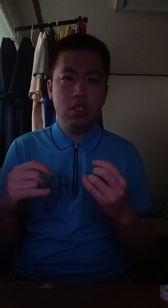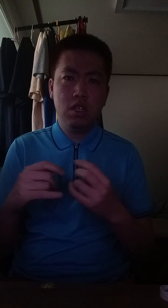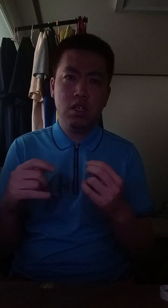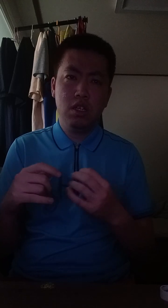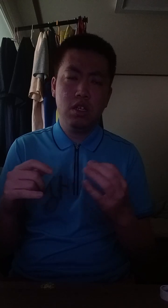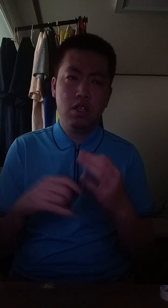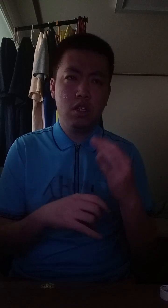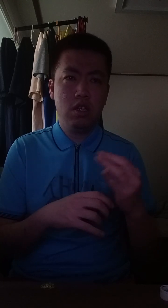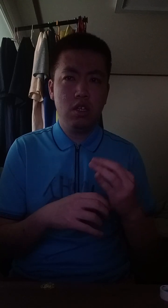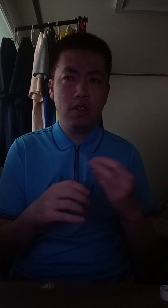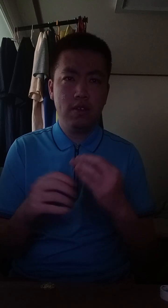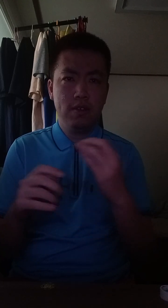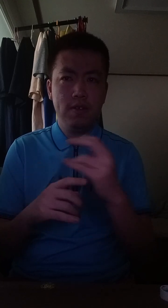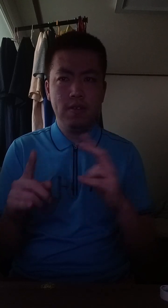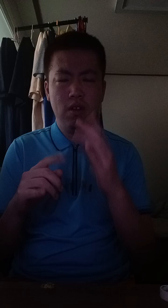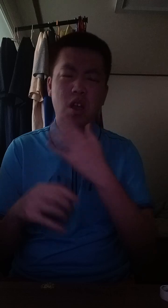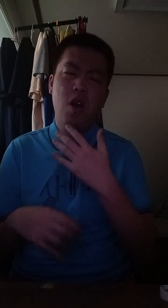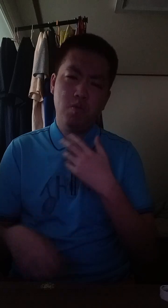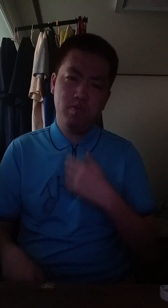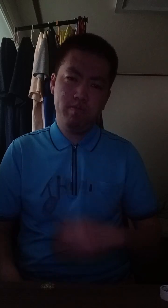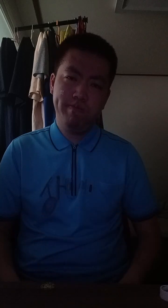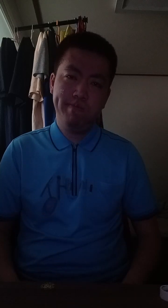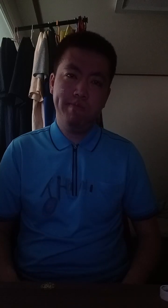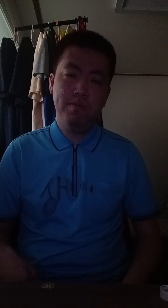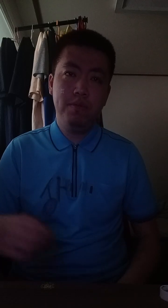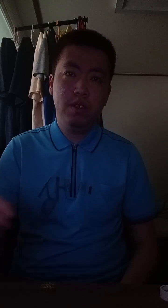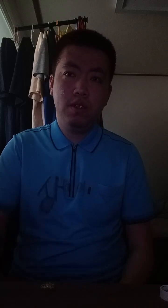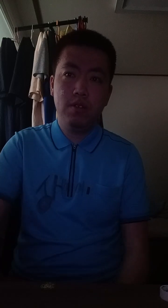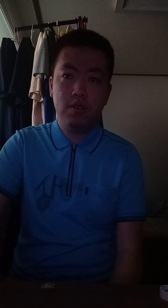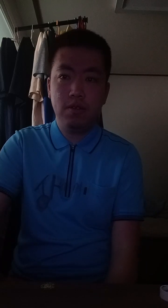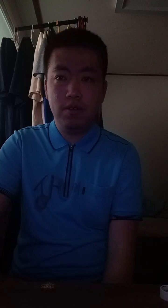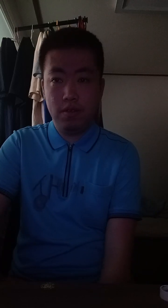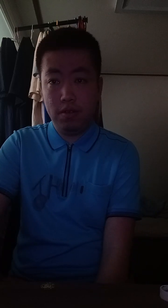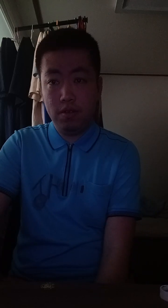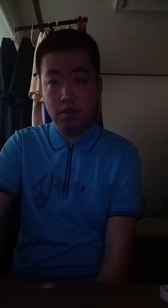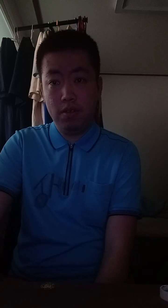강화 등의 대책 마련이 시급합니다. KBS 뉴스 유지양입니다.